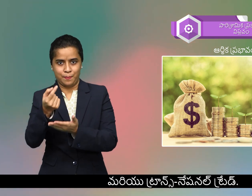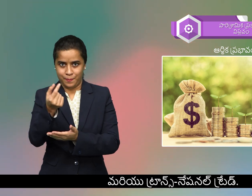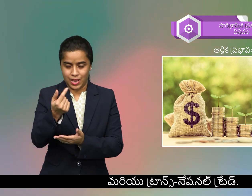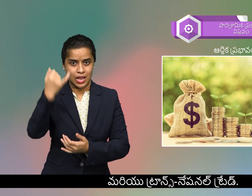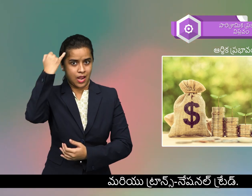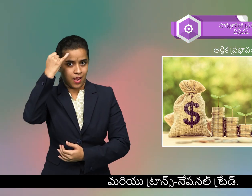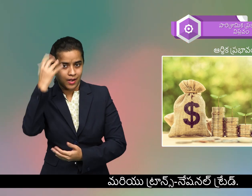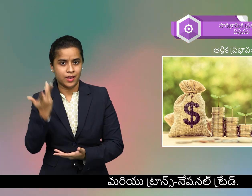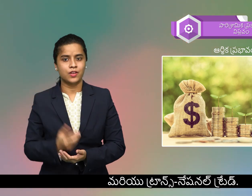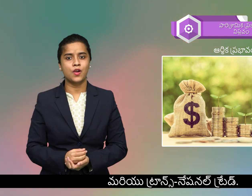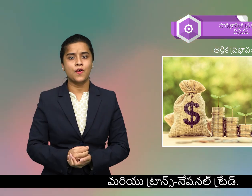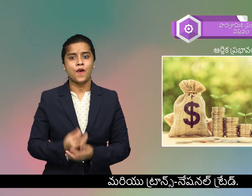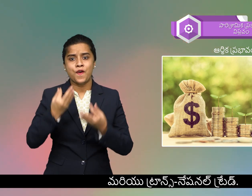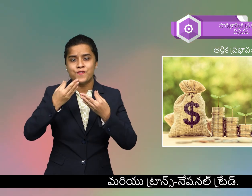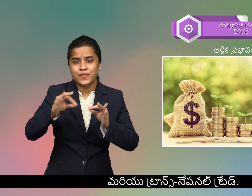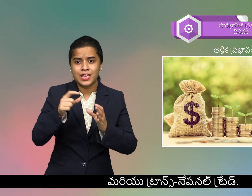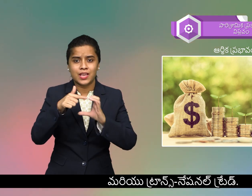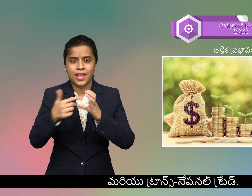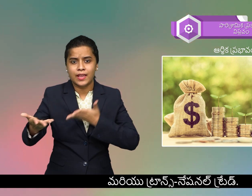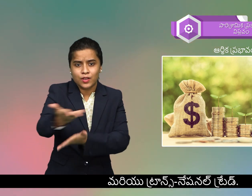మరియు ట్రాన్స్ నేషనల్ ట్రేడ్.